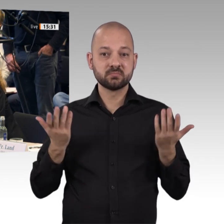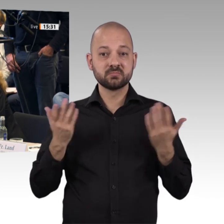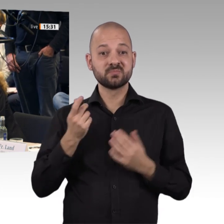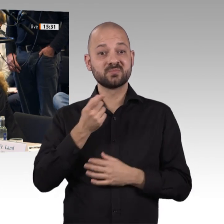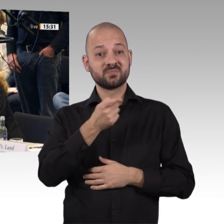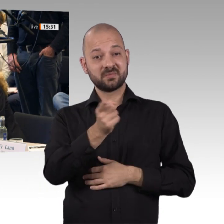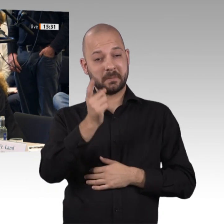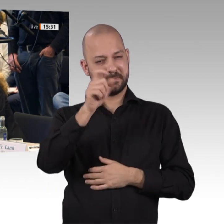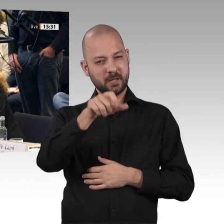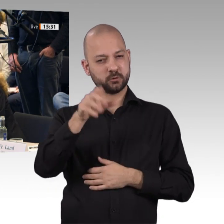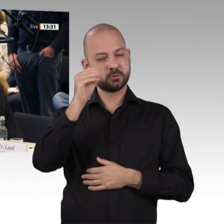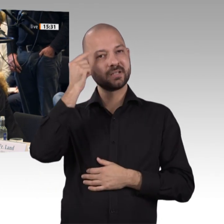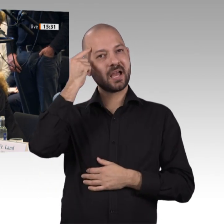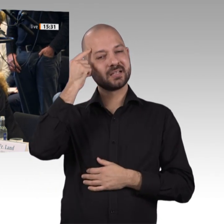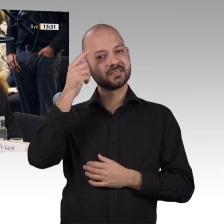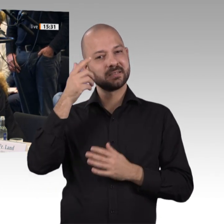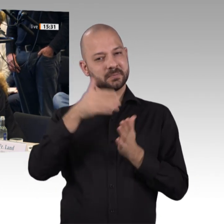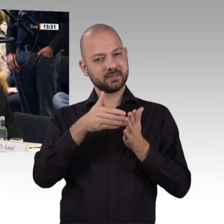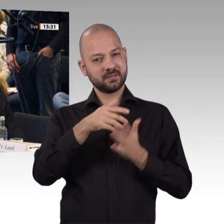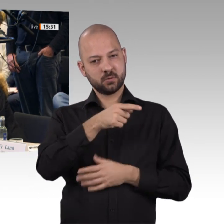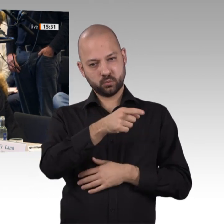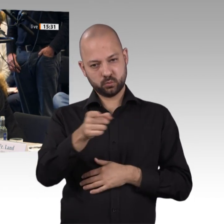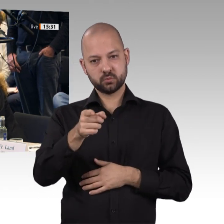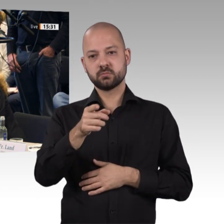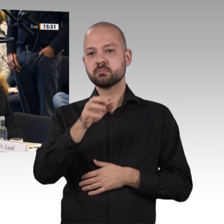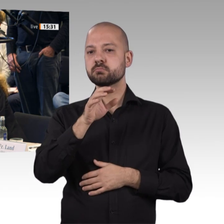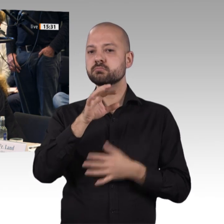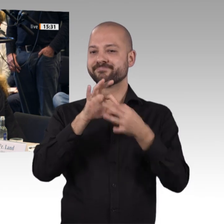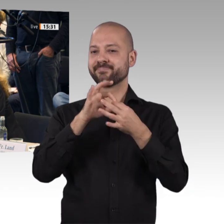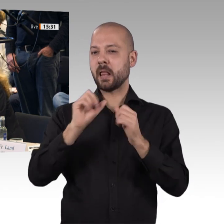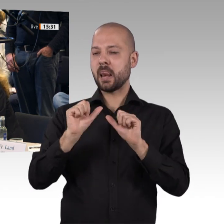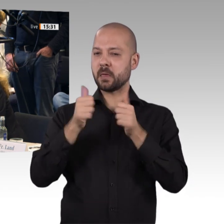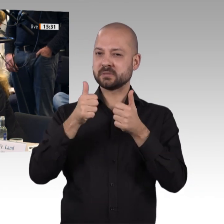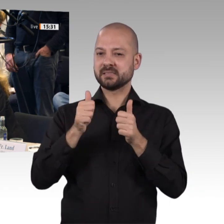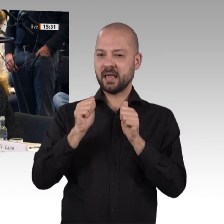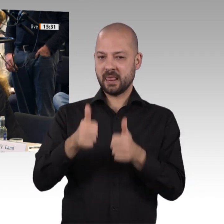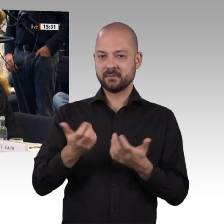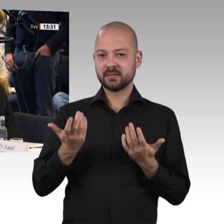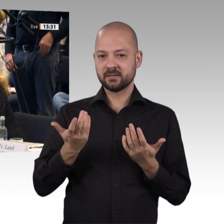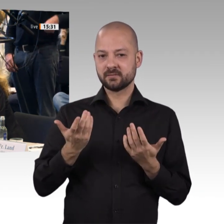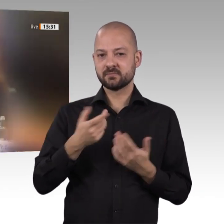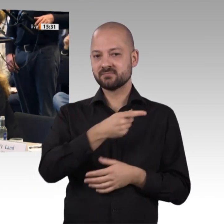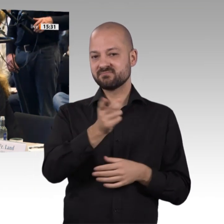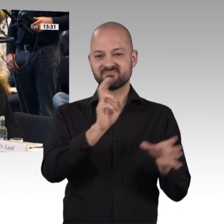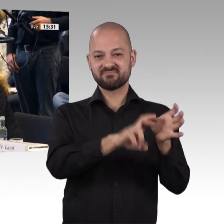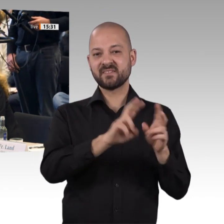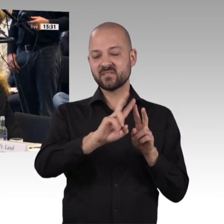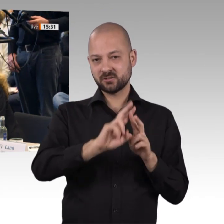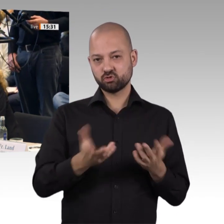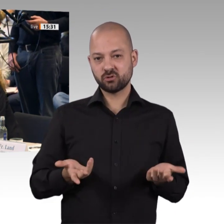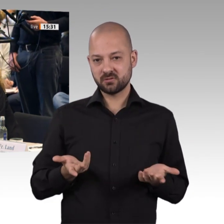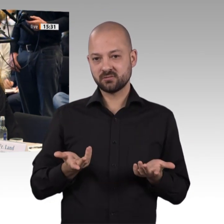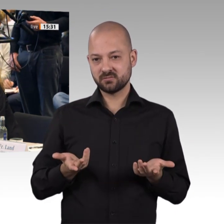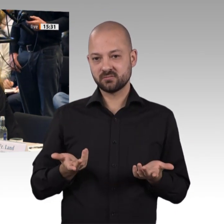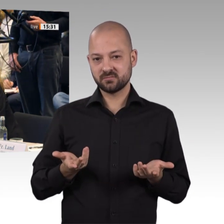aber sehr jede Möglichkeit, die es gibt, da voranzukommen bei Leistungen zur Teilhabe auf dem ersten